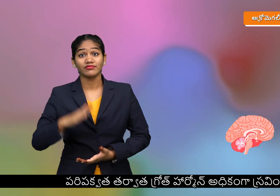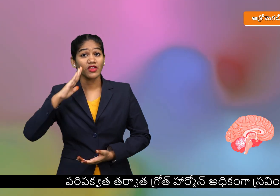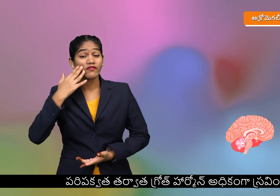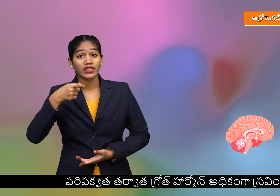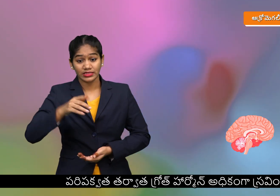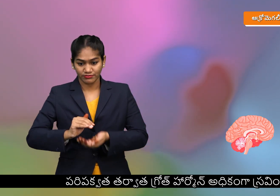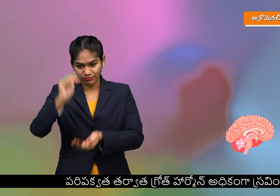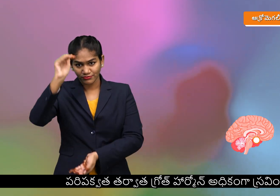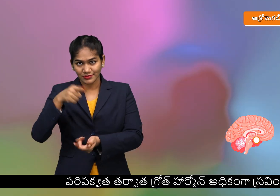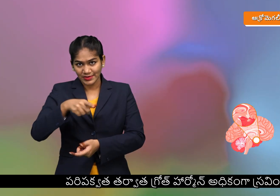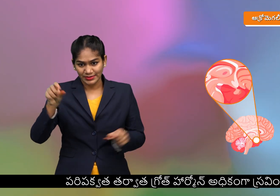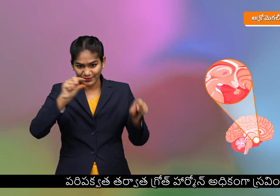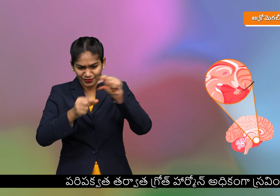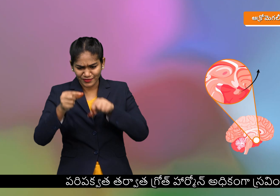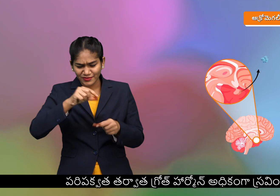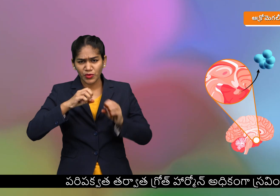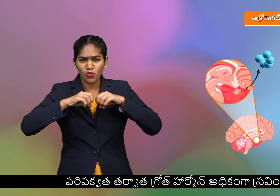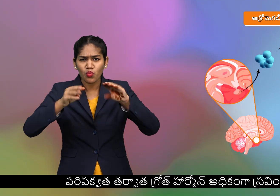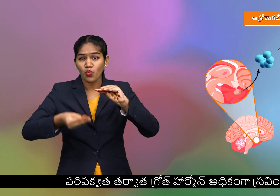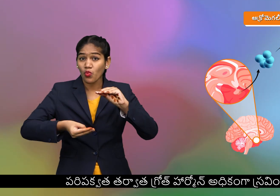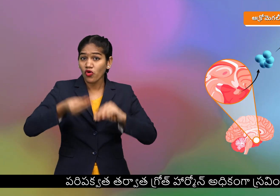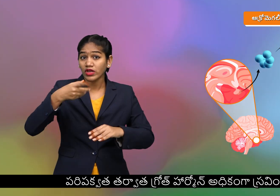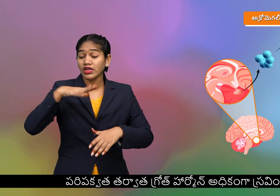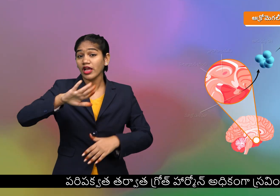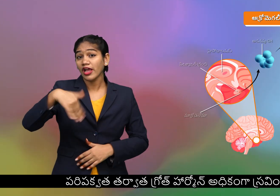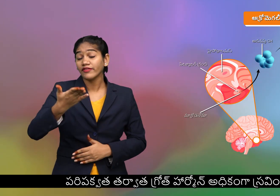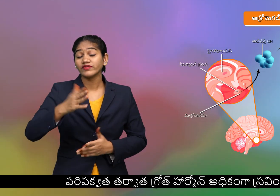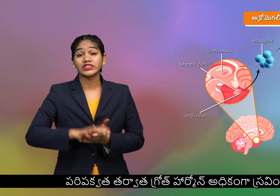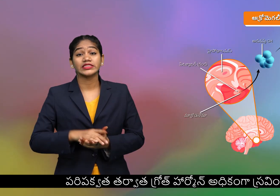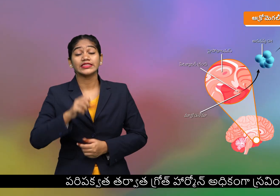పరిపక్వత తర్వాత గ్రోత్ హార్మోన్ అధికంగా స్రవించినప్పుడు